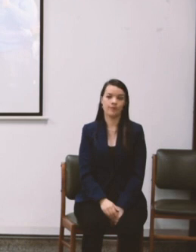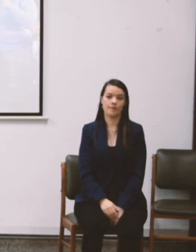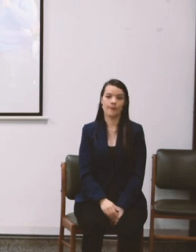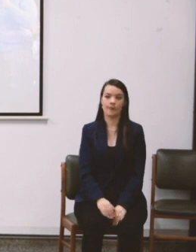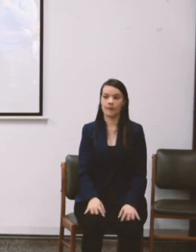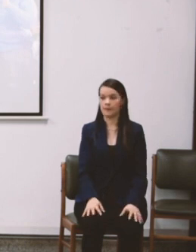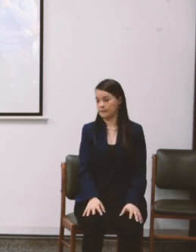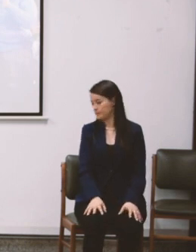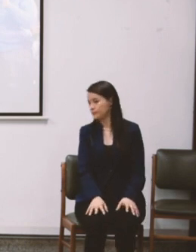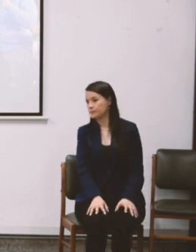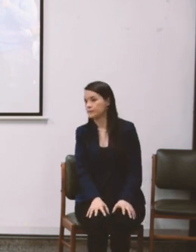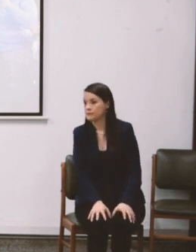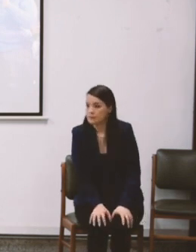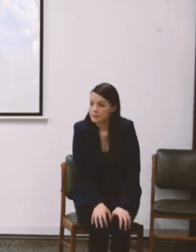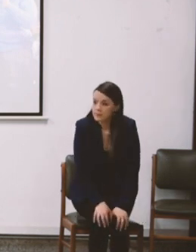Por allí.